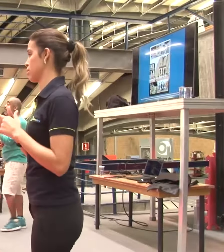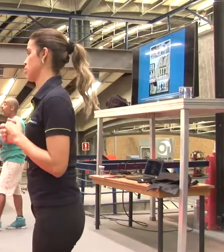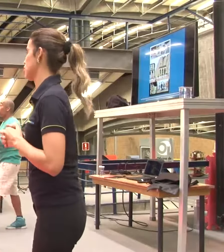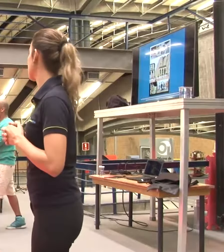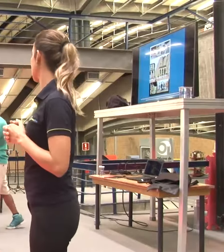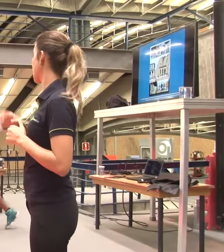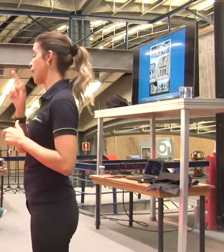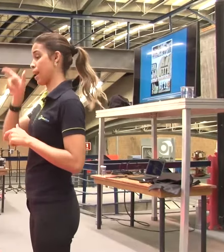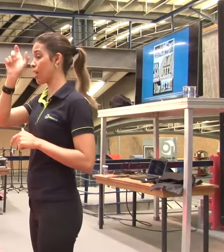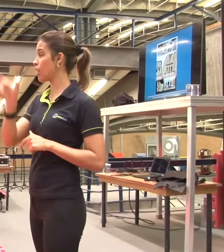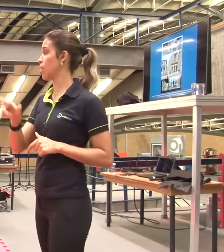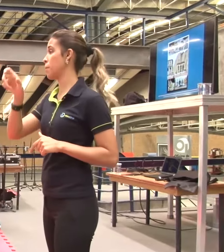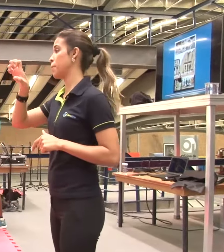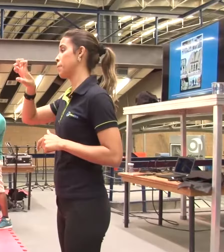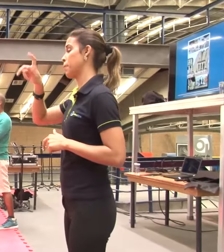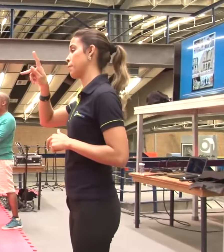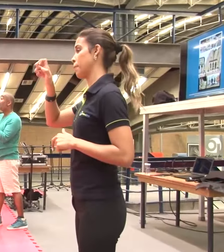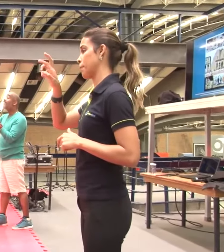Ela é a personagem